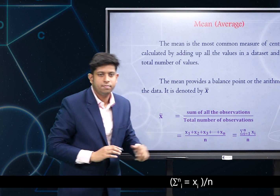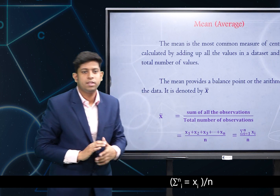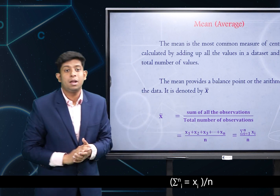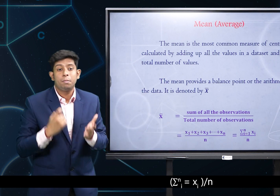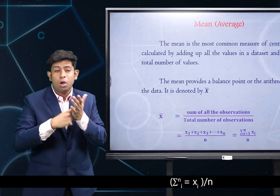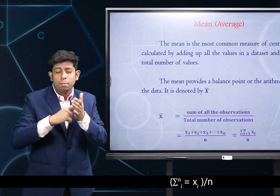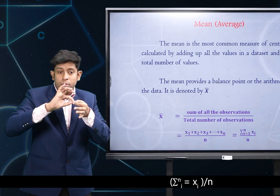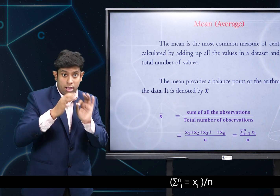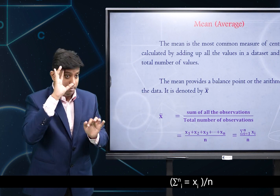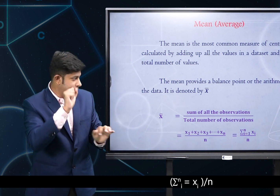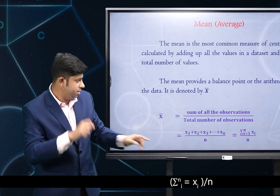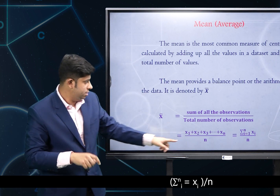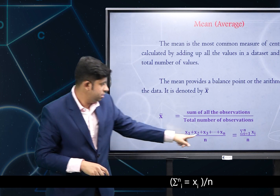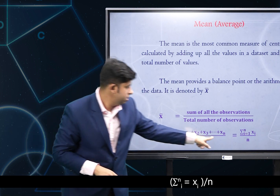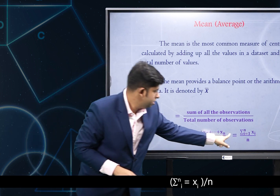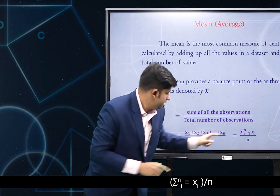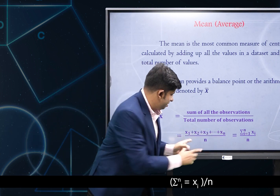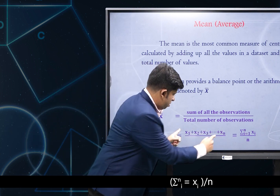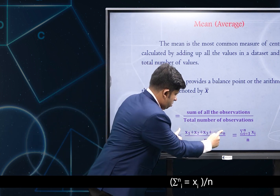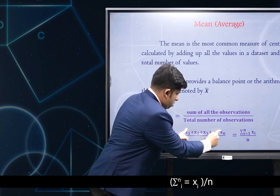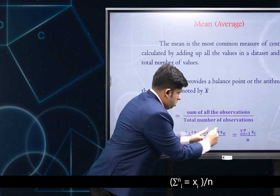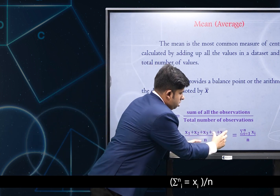sum of n x1 by n.